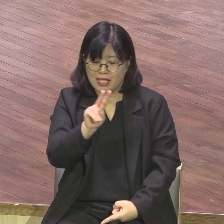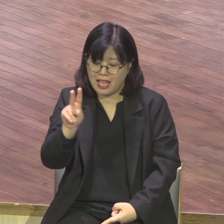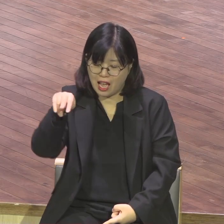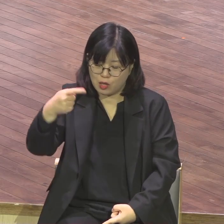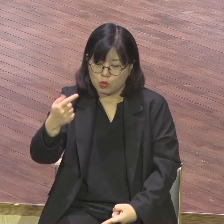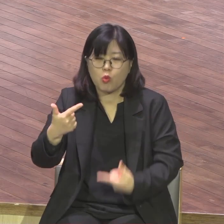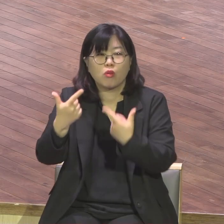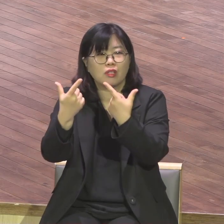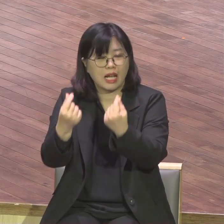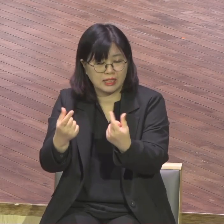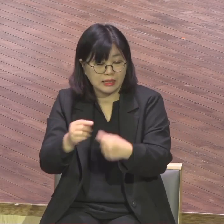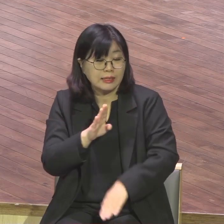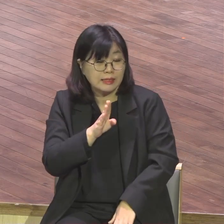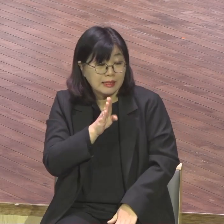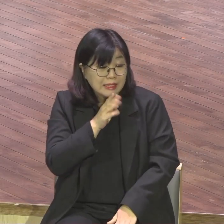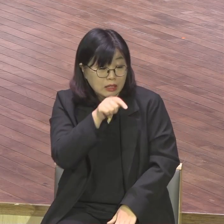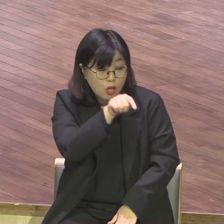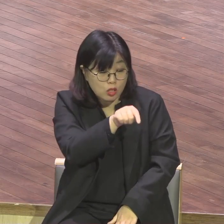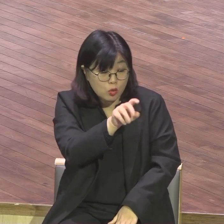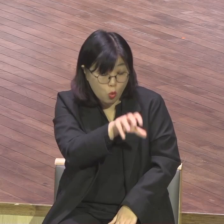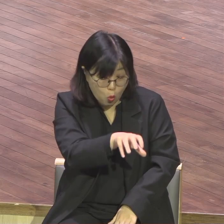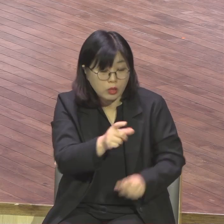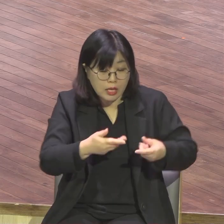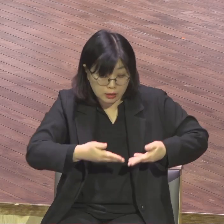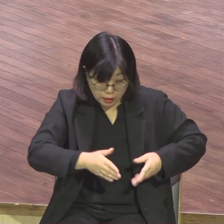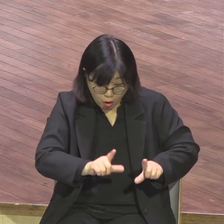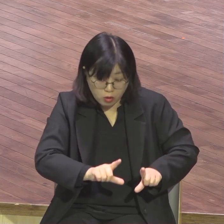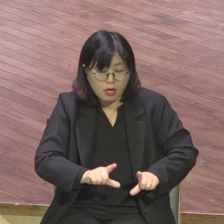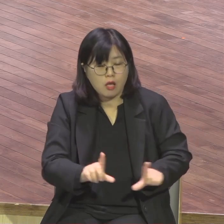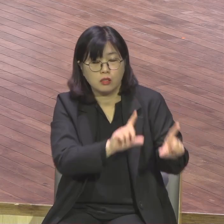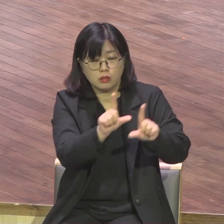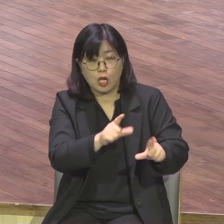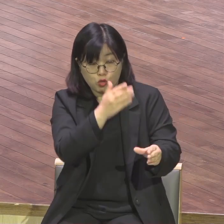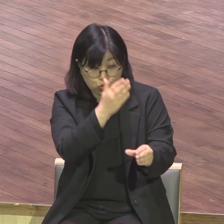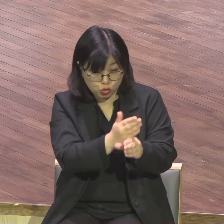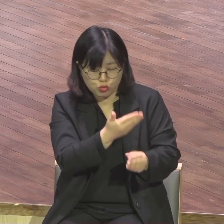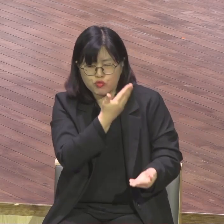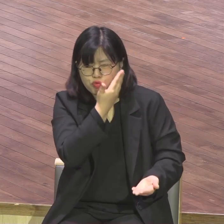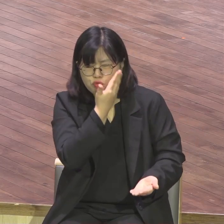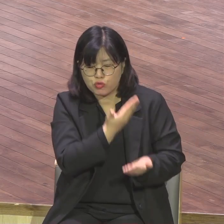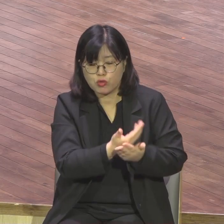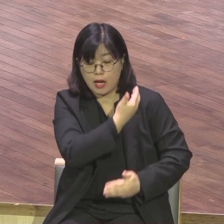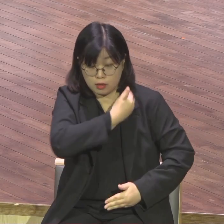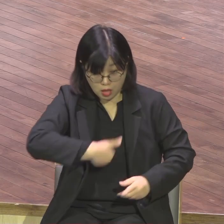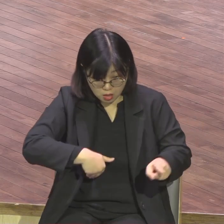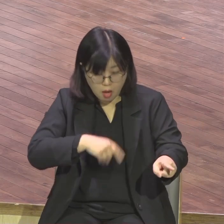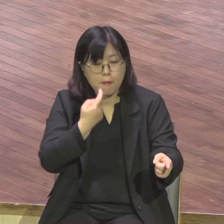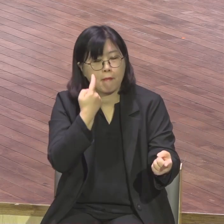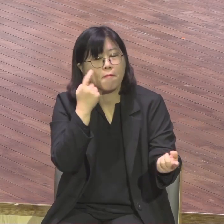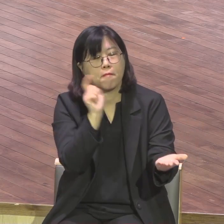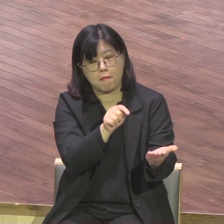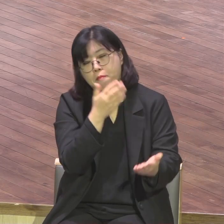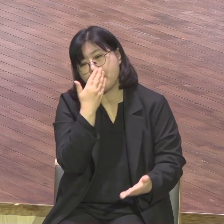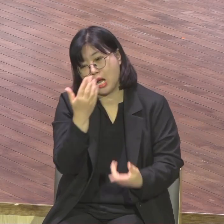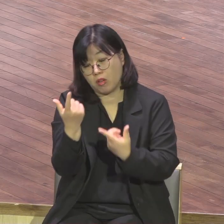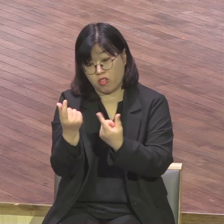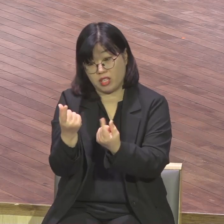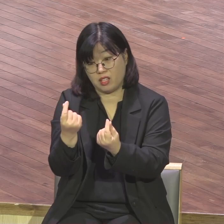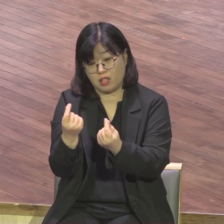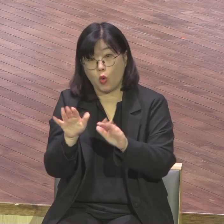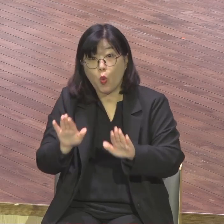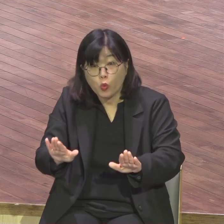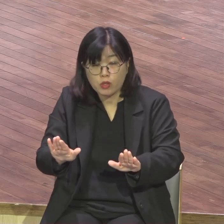2023년 이제 하나님께서 우리에게 만국을 기업으로 얻게 하리라 라는 이 언약을 주신